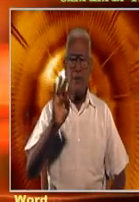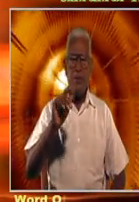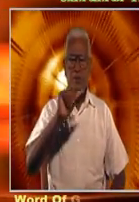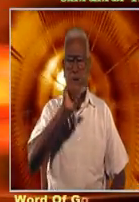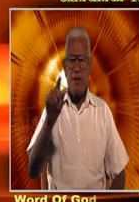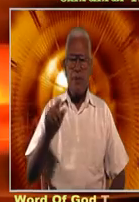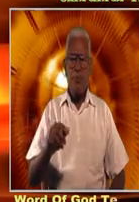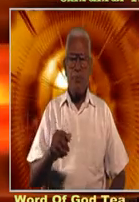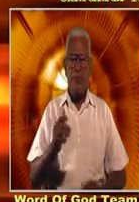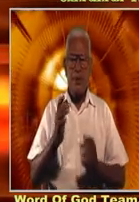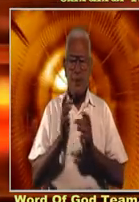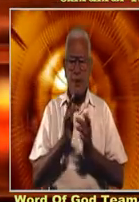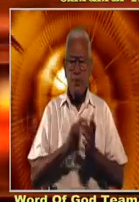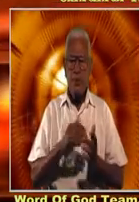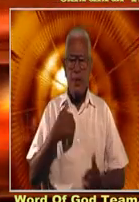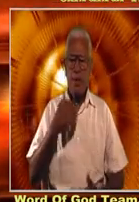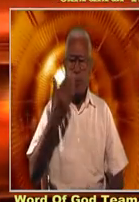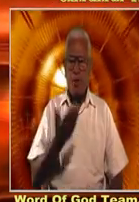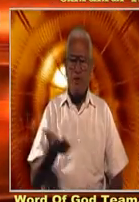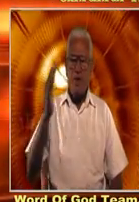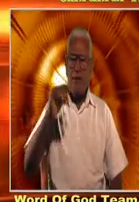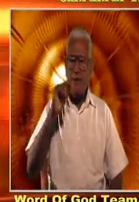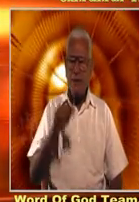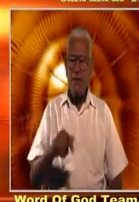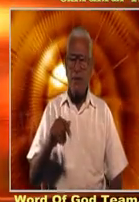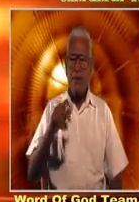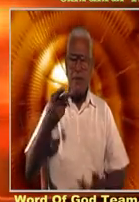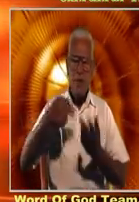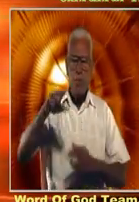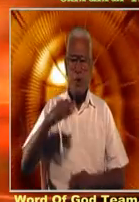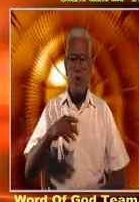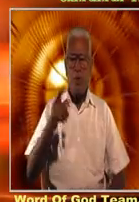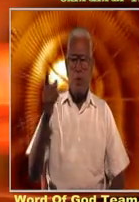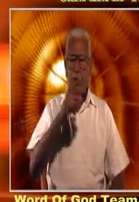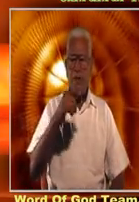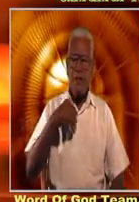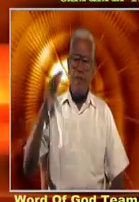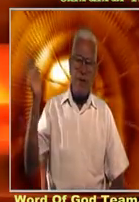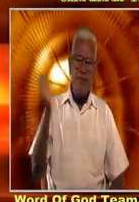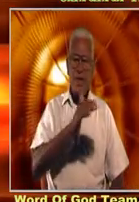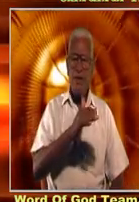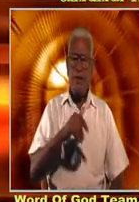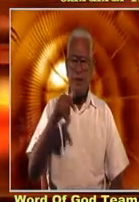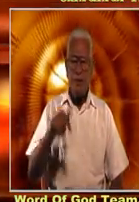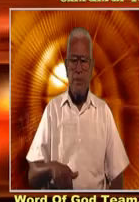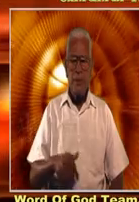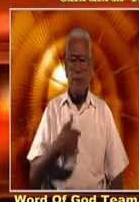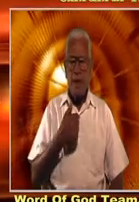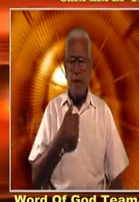வச்தனம் 28. நான் போவேன் என்றும் திரும்பி உங்களிடுத்தில் வருவேன்